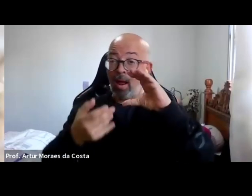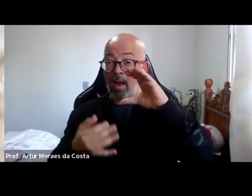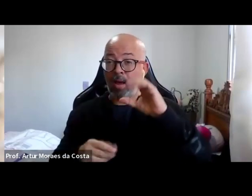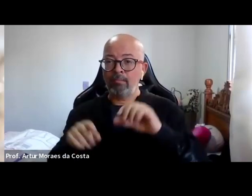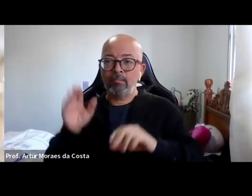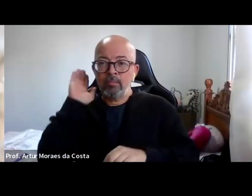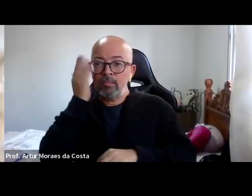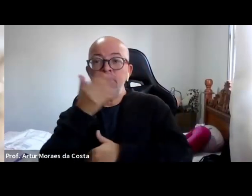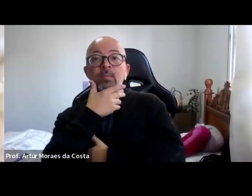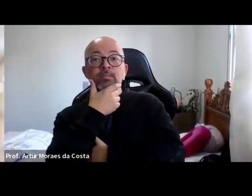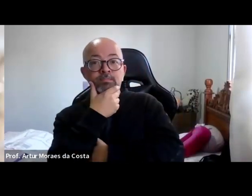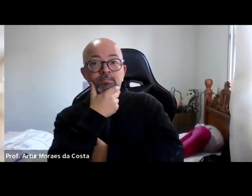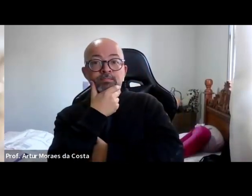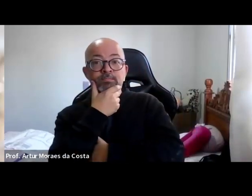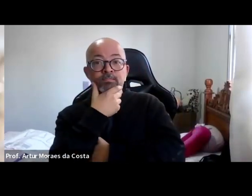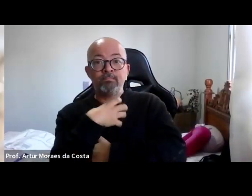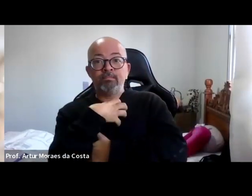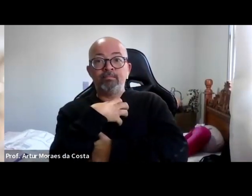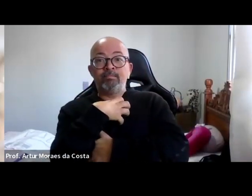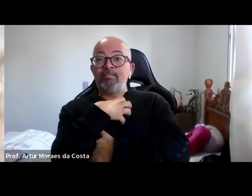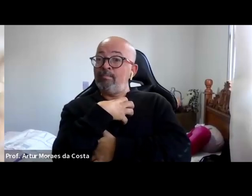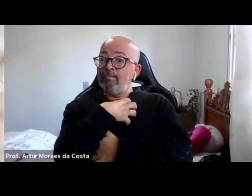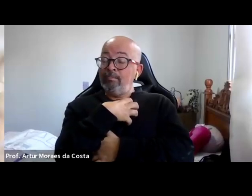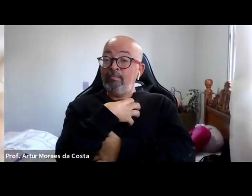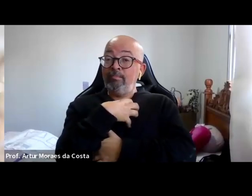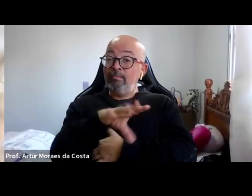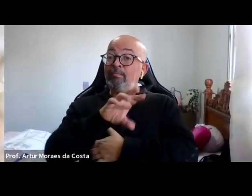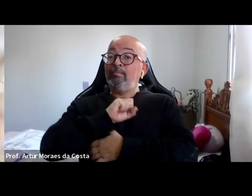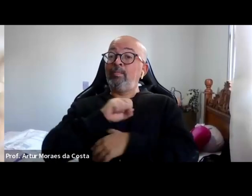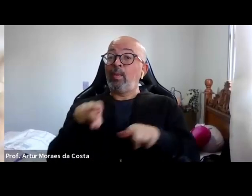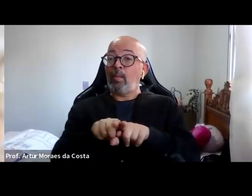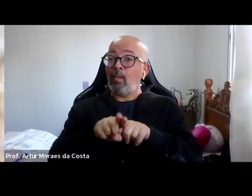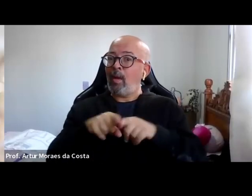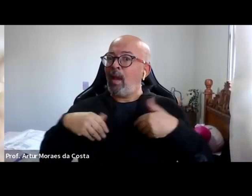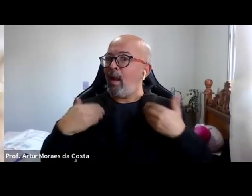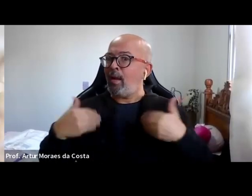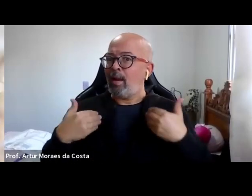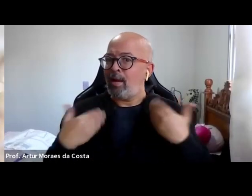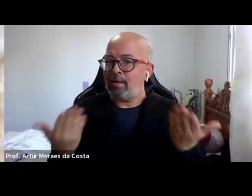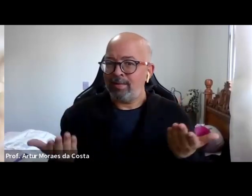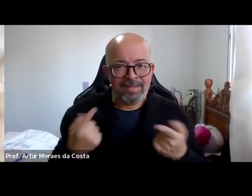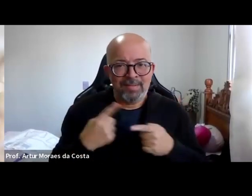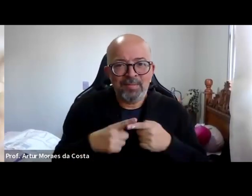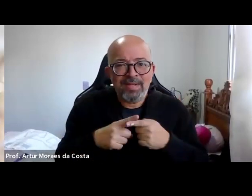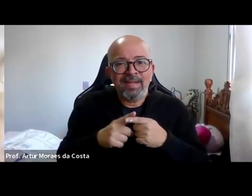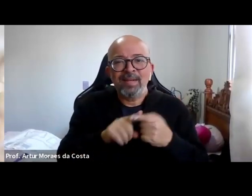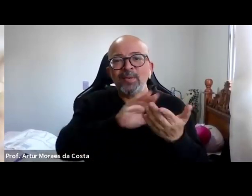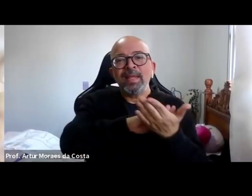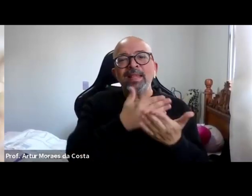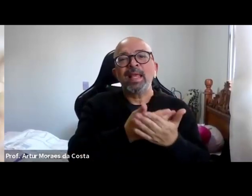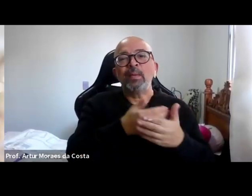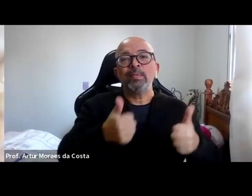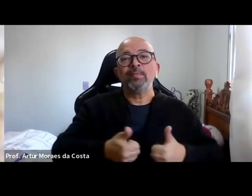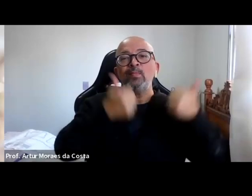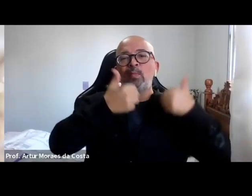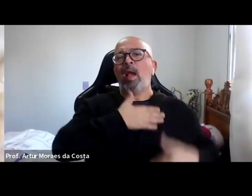persona sordociega termina no le encontré sentido a eso un mal intérprete puede